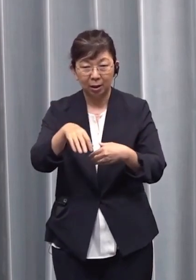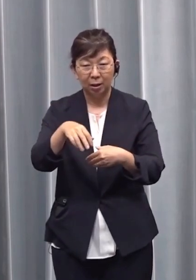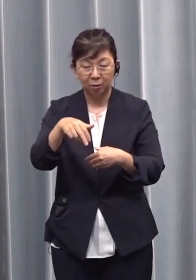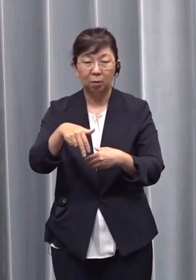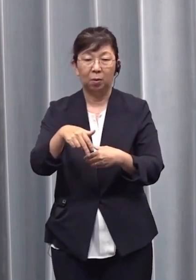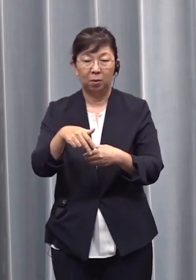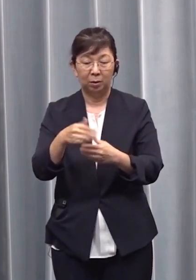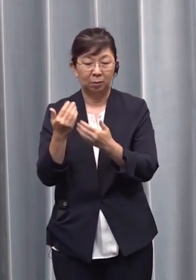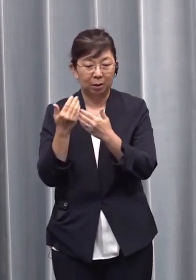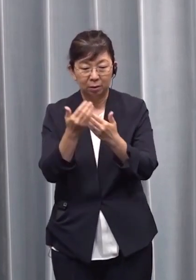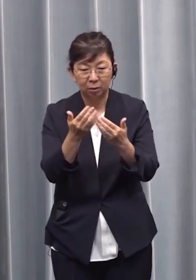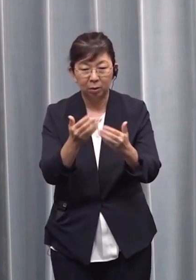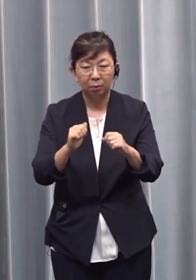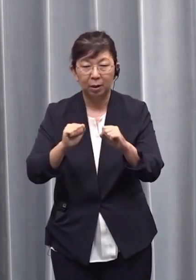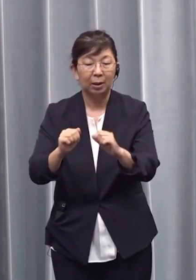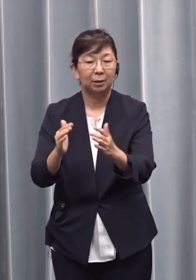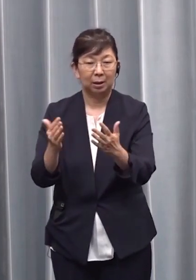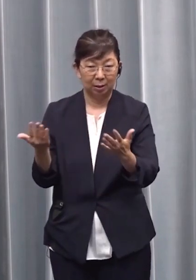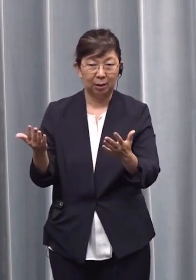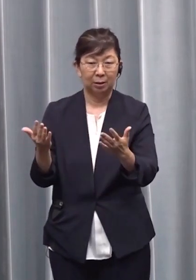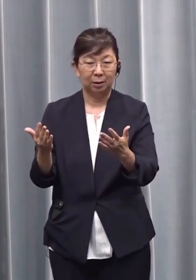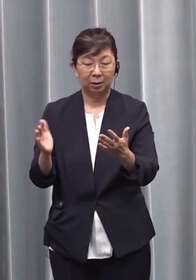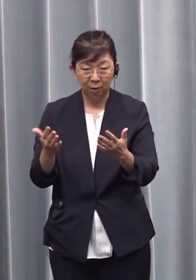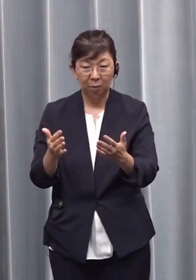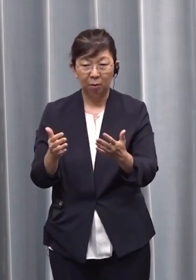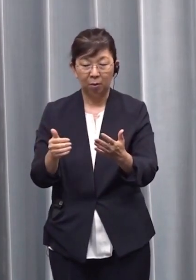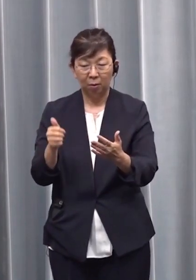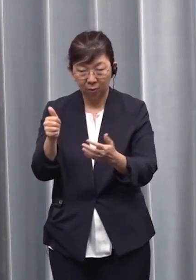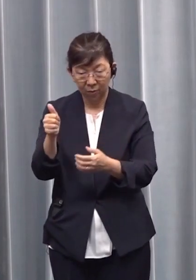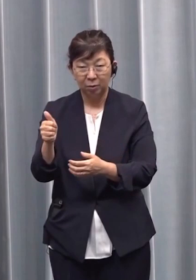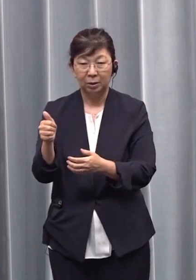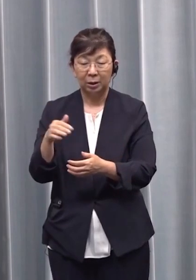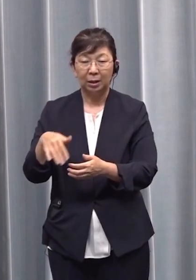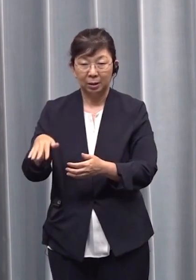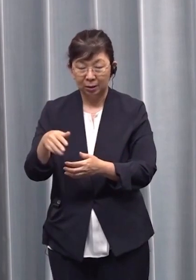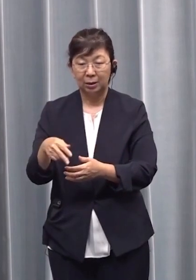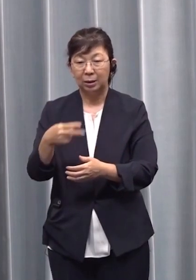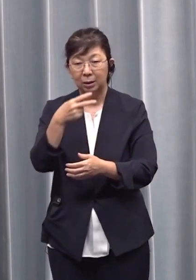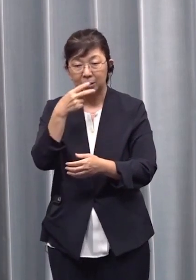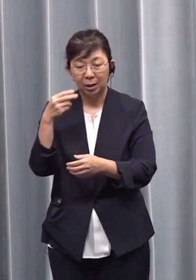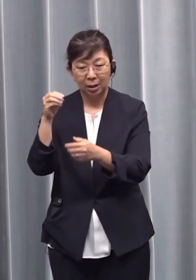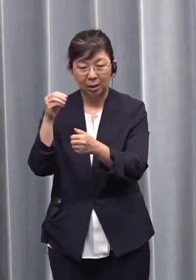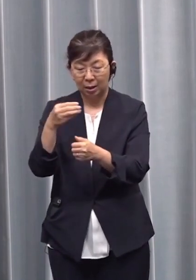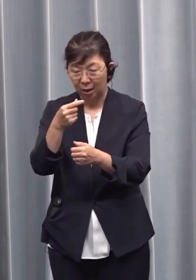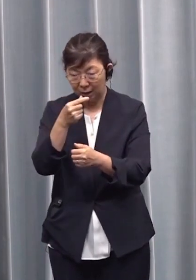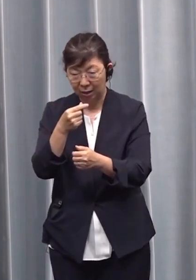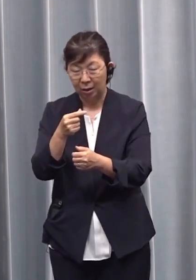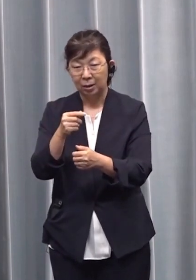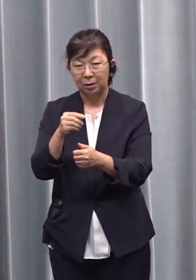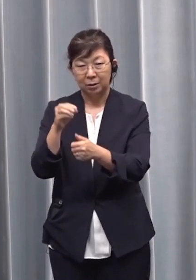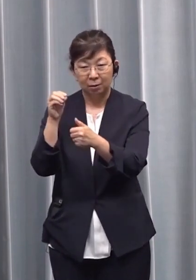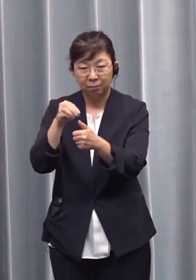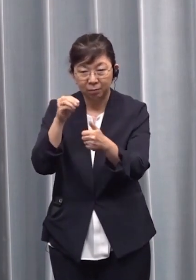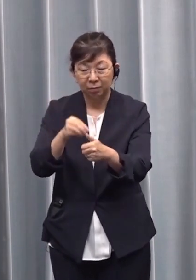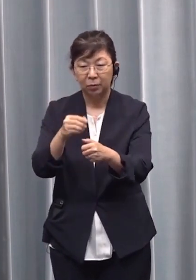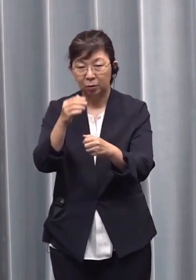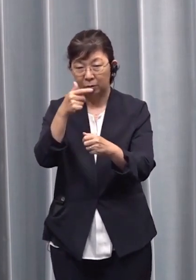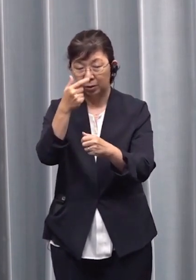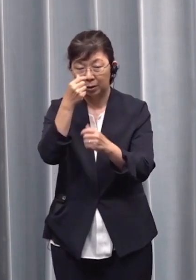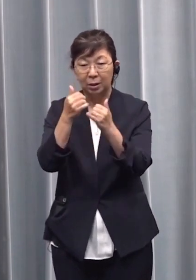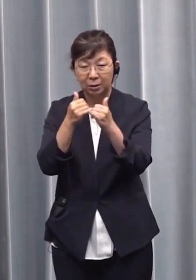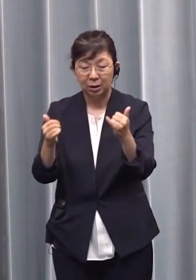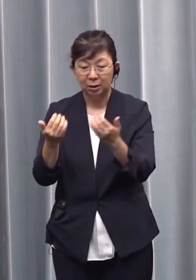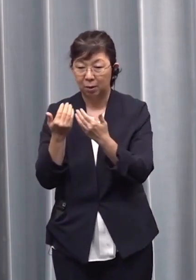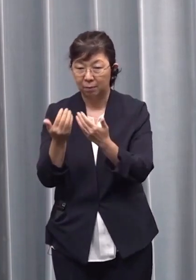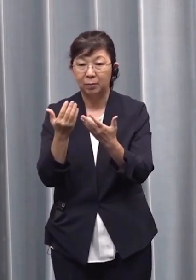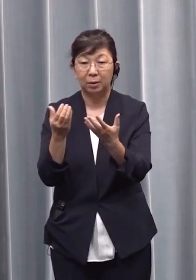には聞き取りをしてないと。ただし小倉さんたちなりにその性犯罪被害の声は聞いてるんだと言っています。まあ、一体どなたから聞いたかはっきりわ